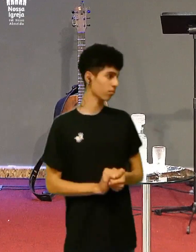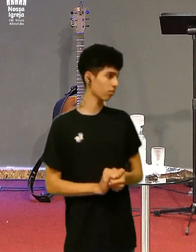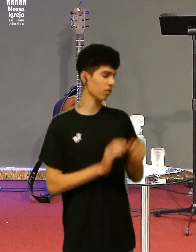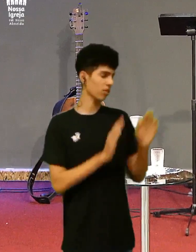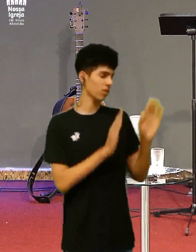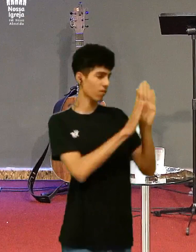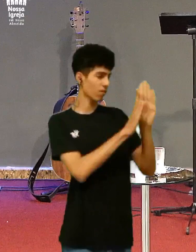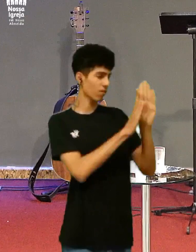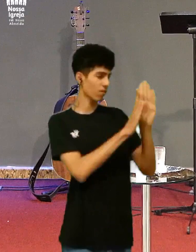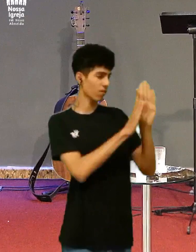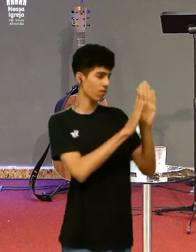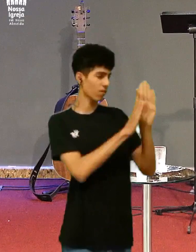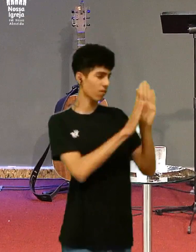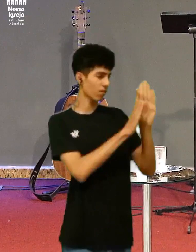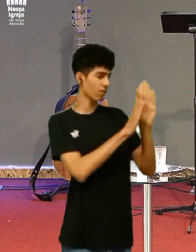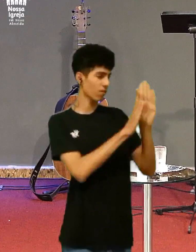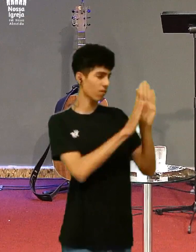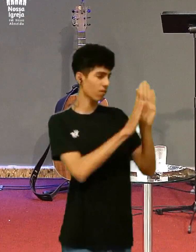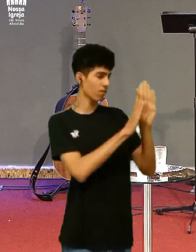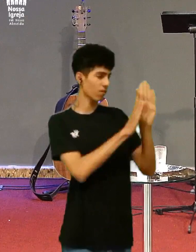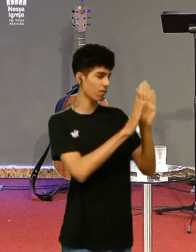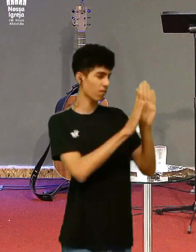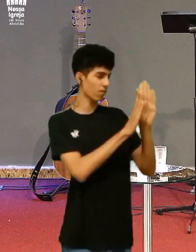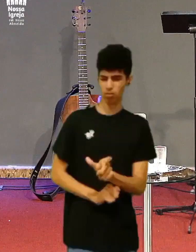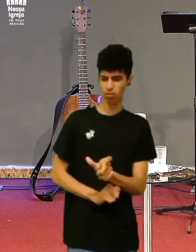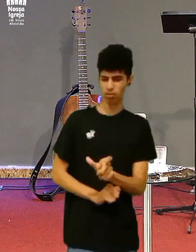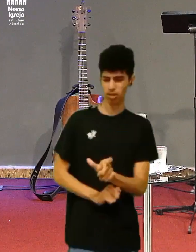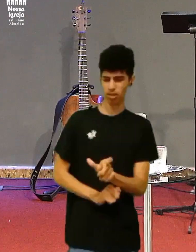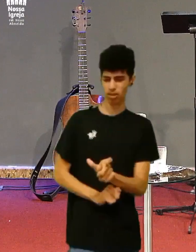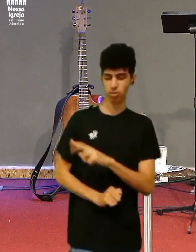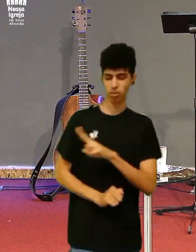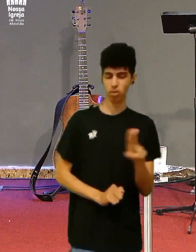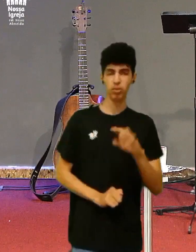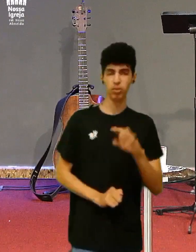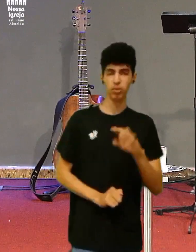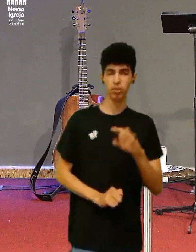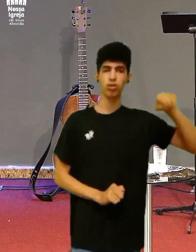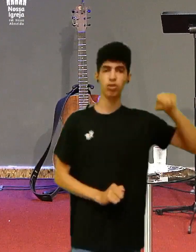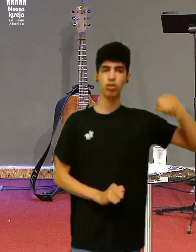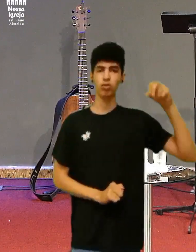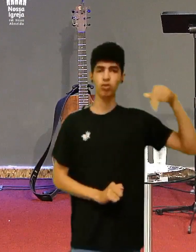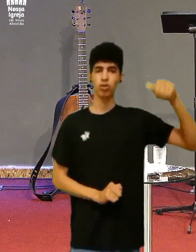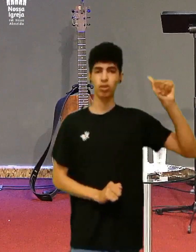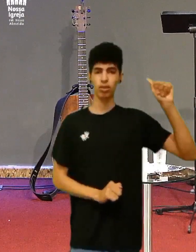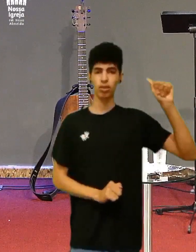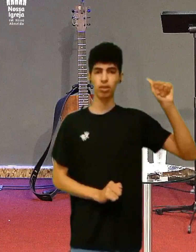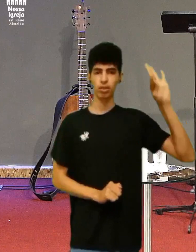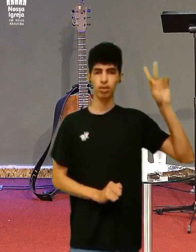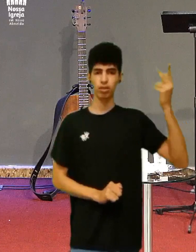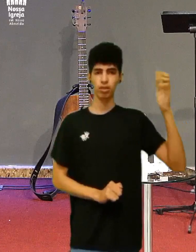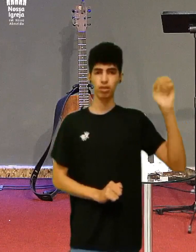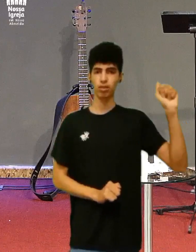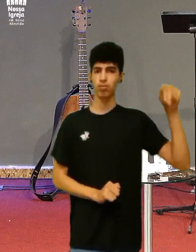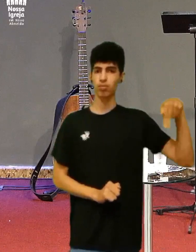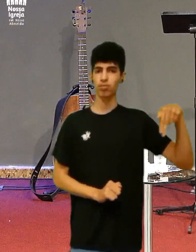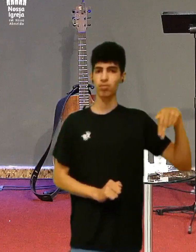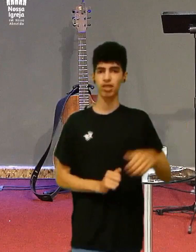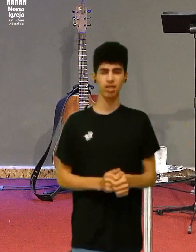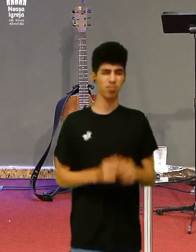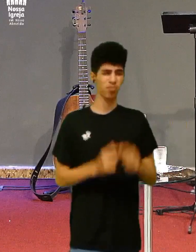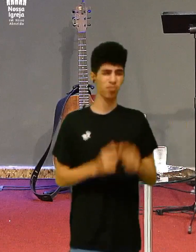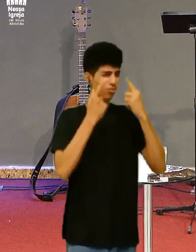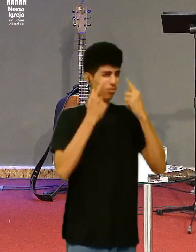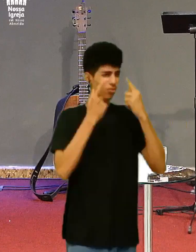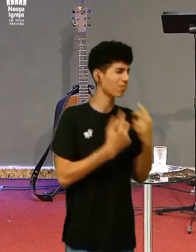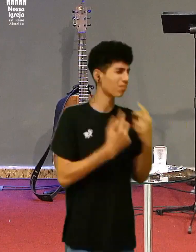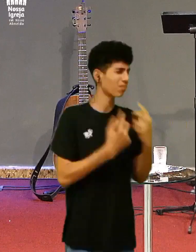chamado Jonathan Edwards, que chorava por aquelas pessoas que estavam mortas, que clamava diante de